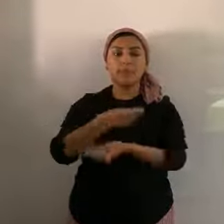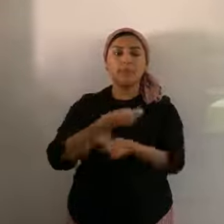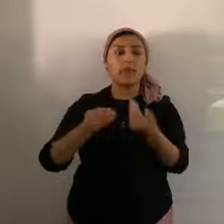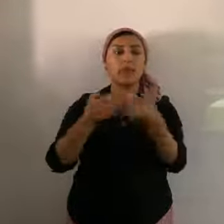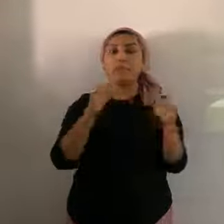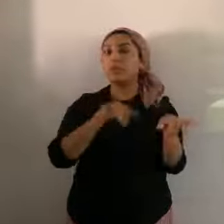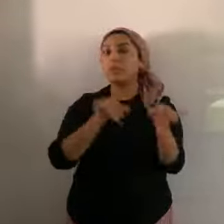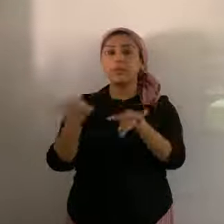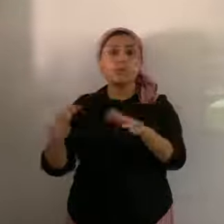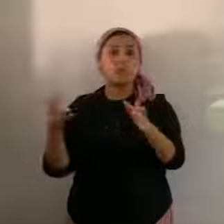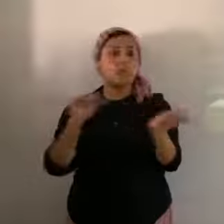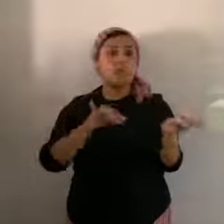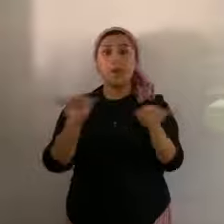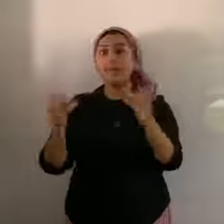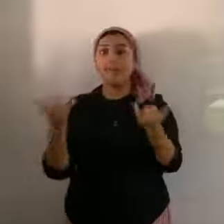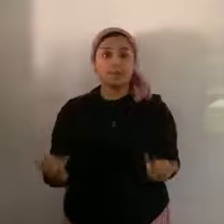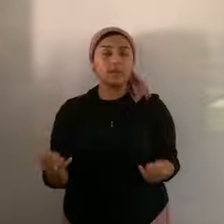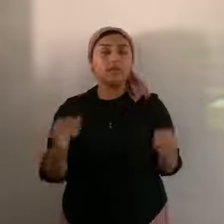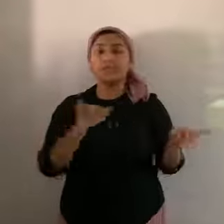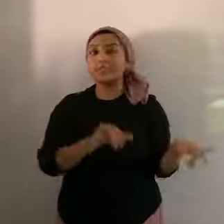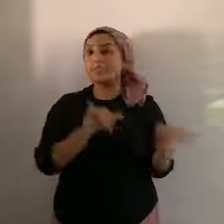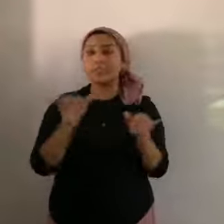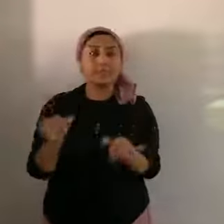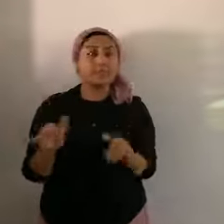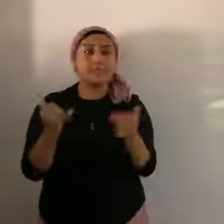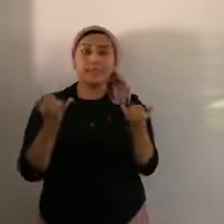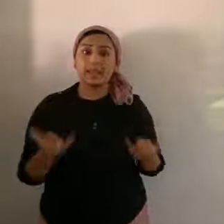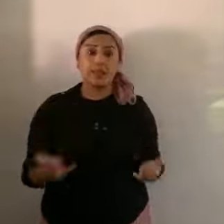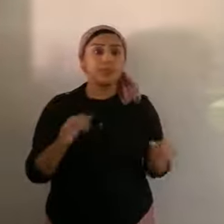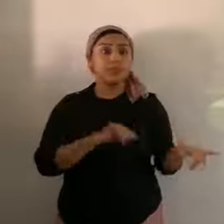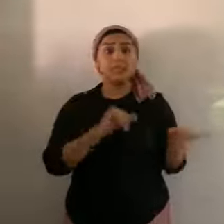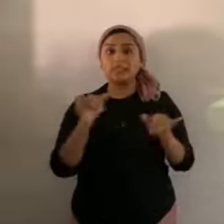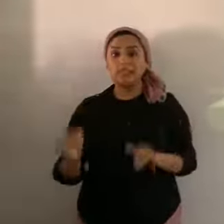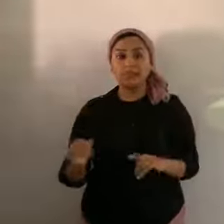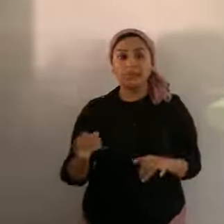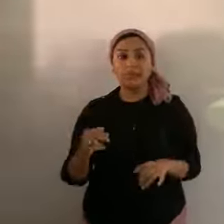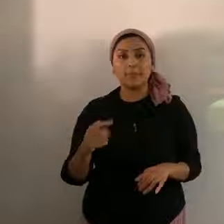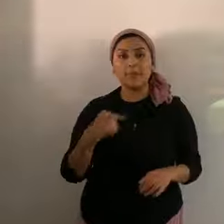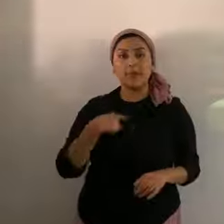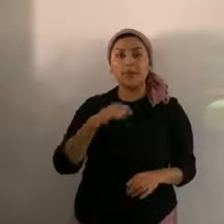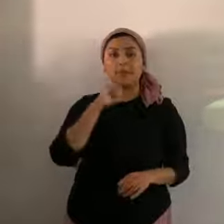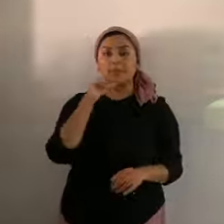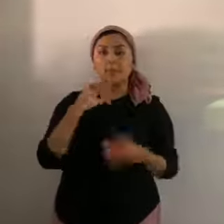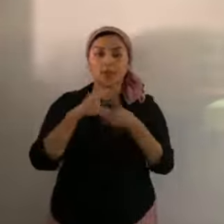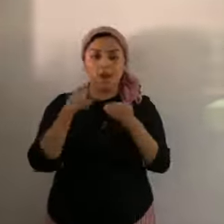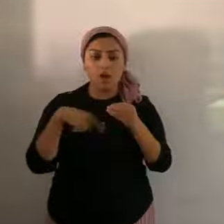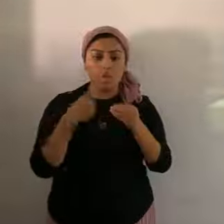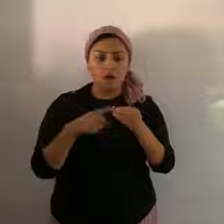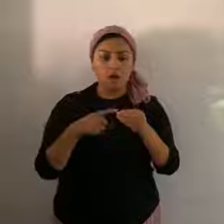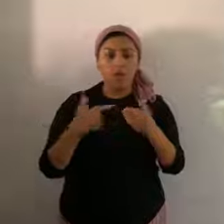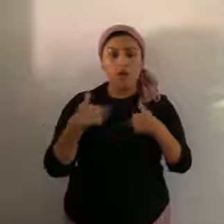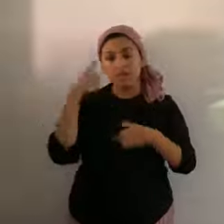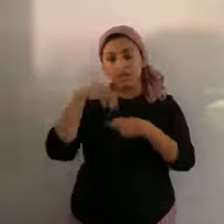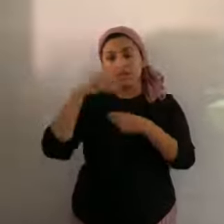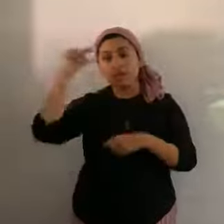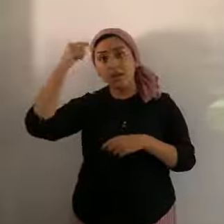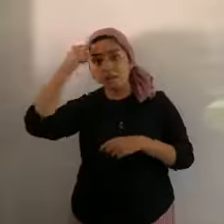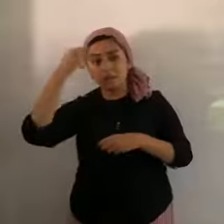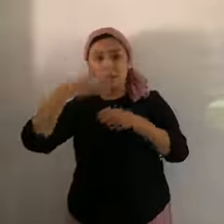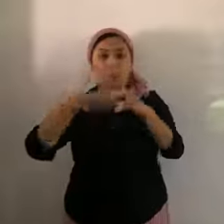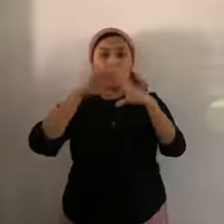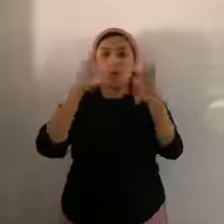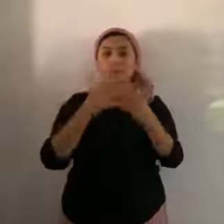Igual ahora, igual ahora. No me estoy refiriendo a la corrupción que hay en los gobiernos del